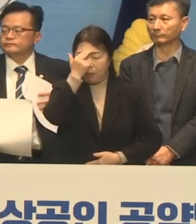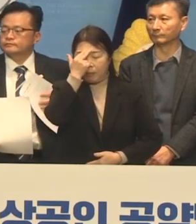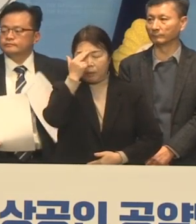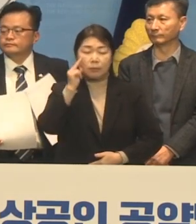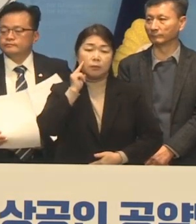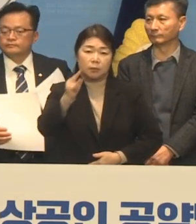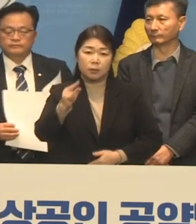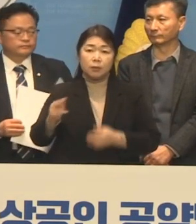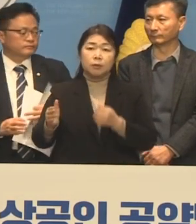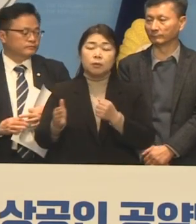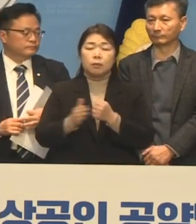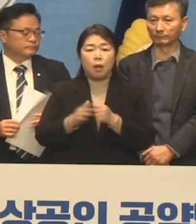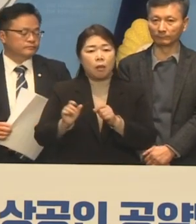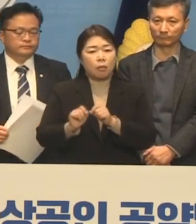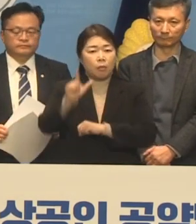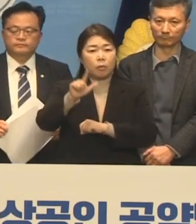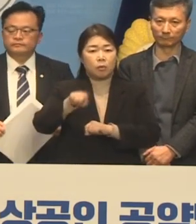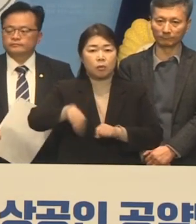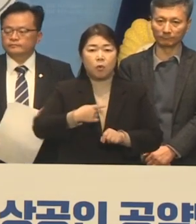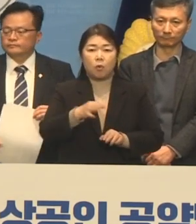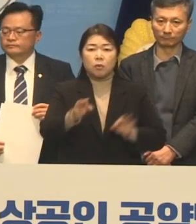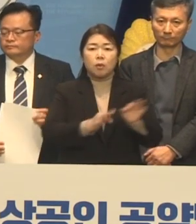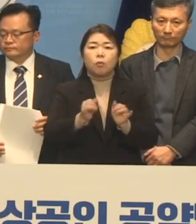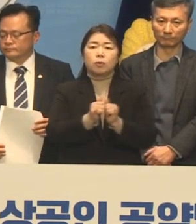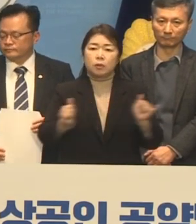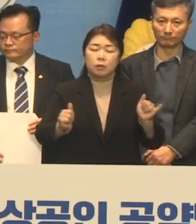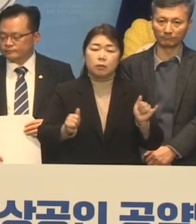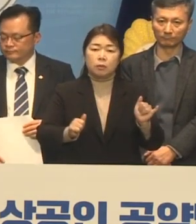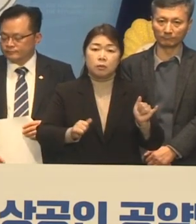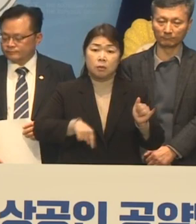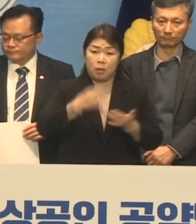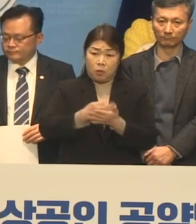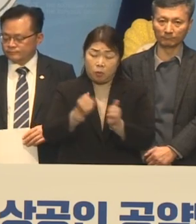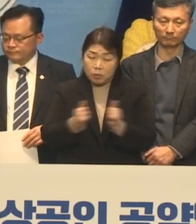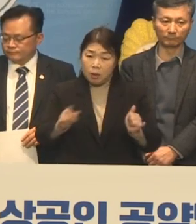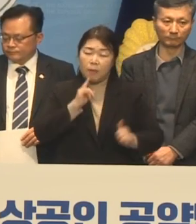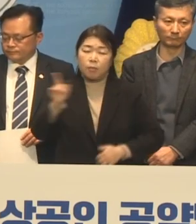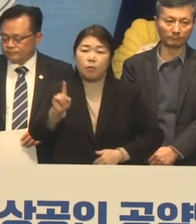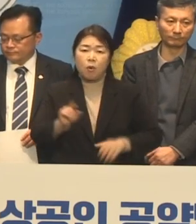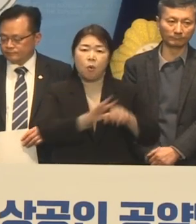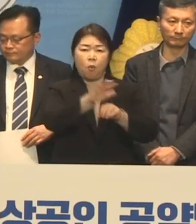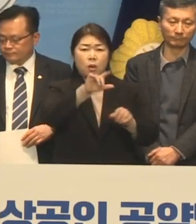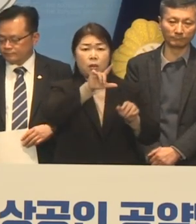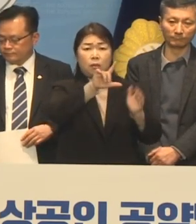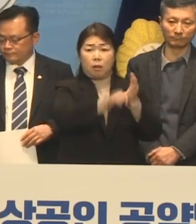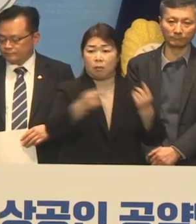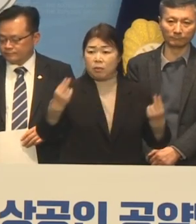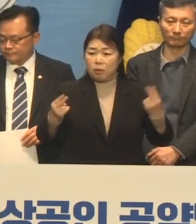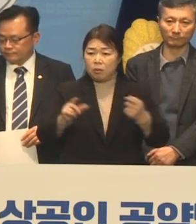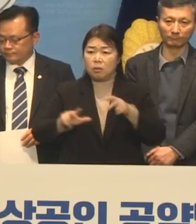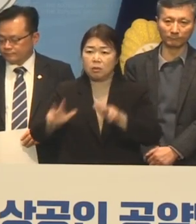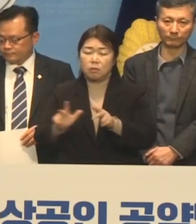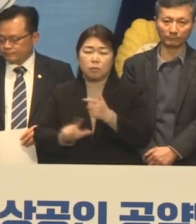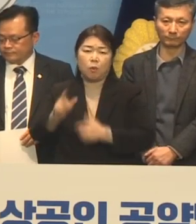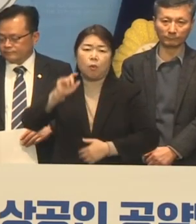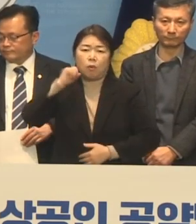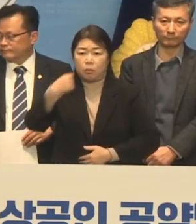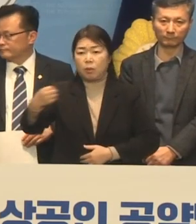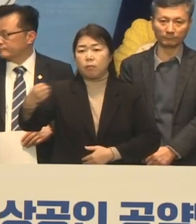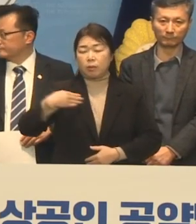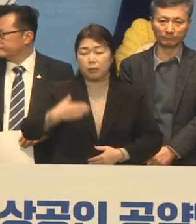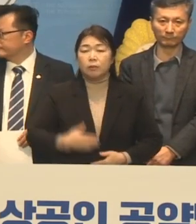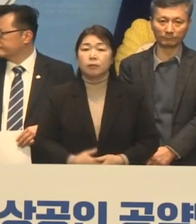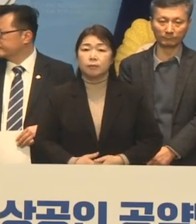대부분의 이 소상공인들이 코로나 때보다 더 어렵다 이렇게 하소연을 하고 있습니다. 이에 우리